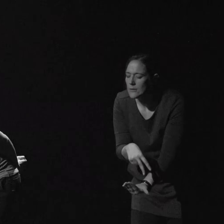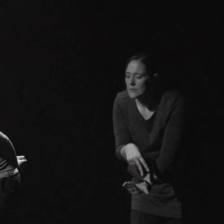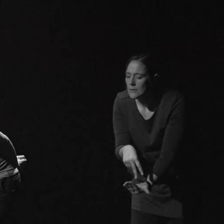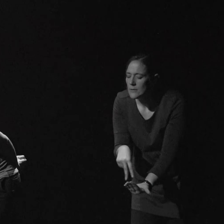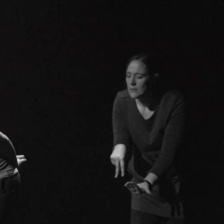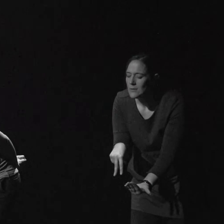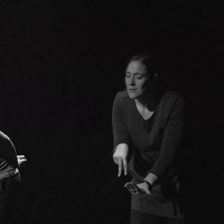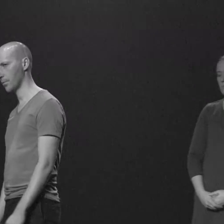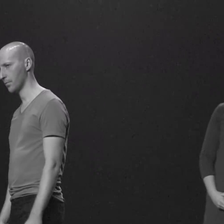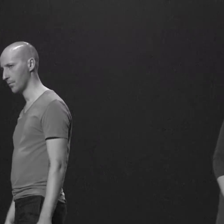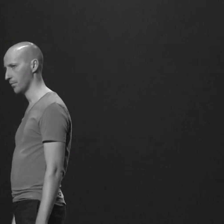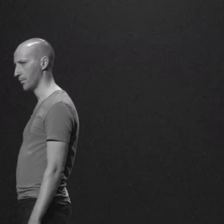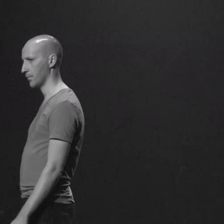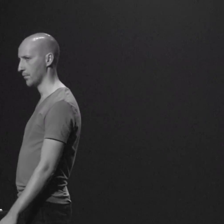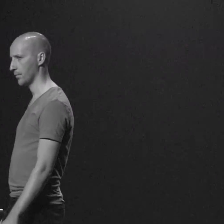Dat is goed.